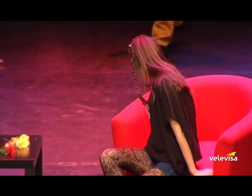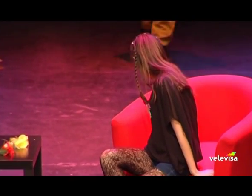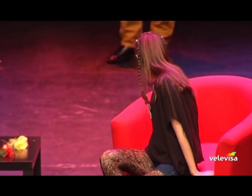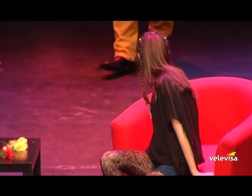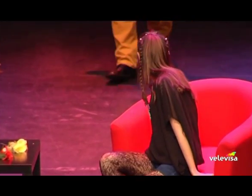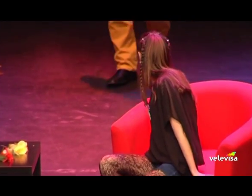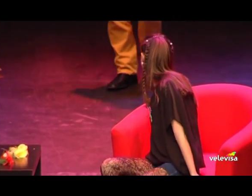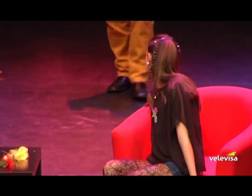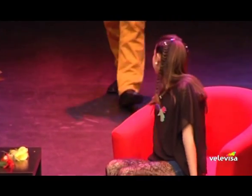Recuérdame